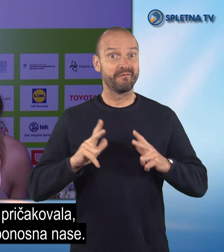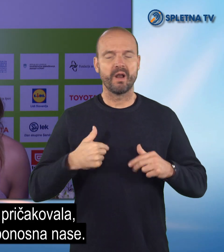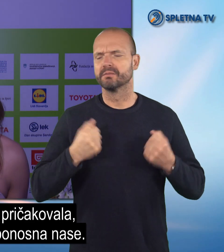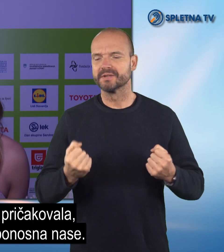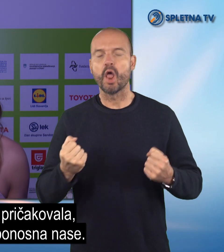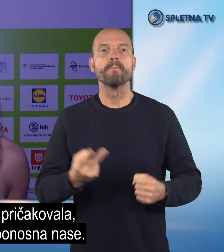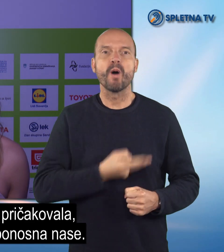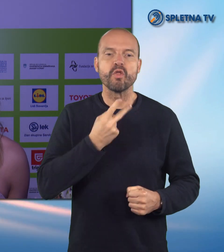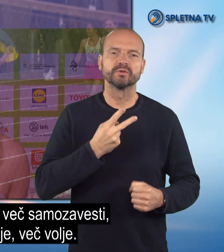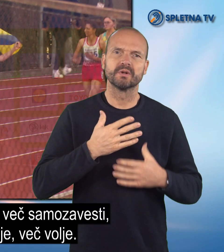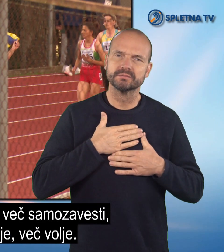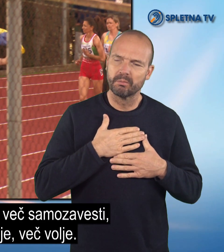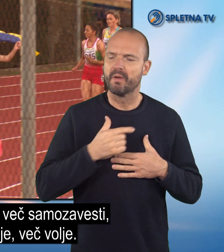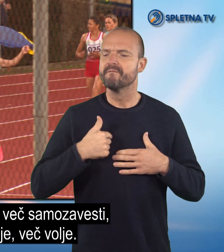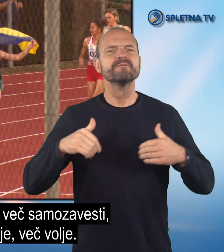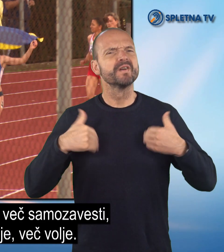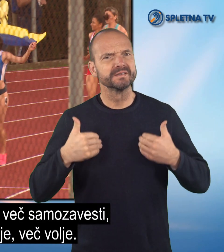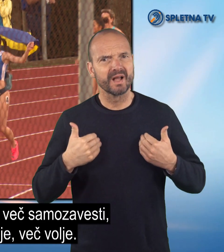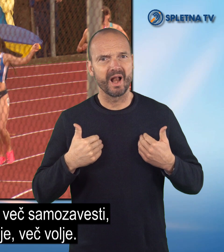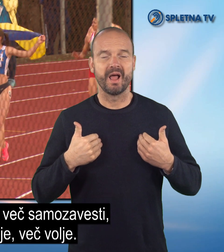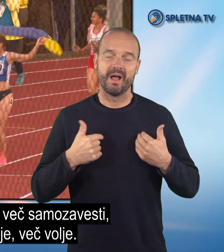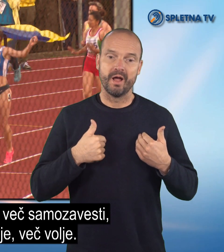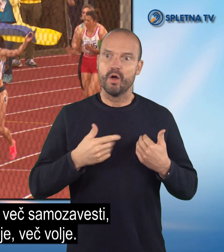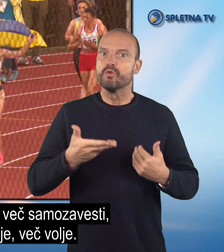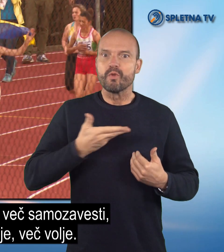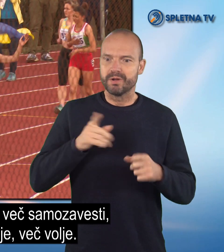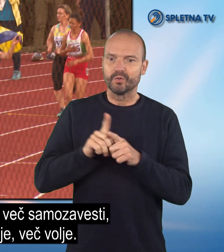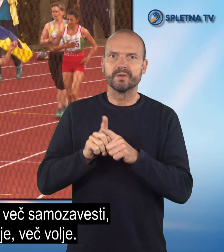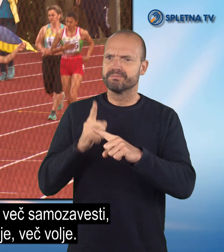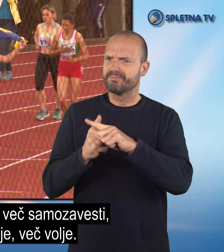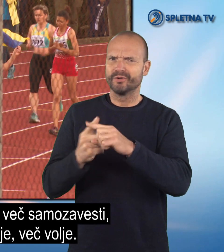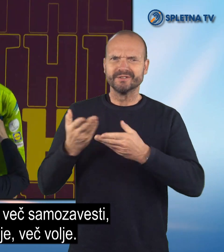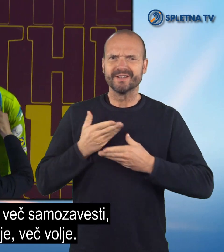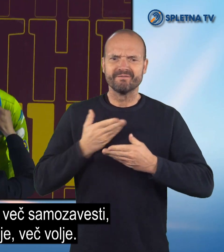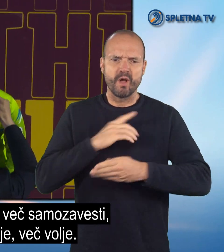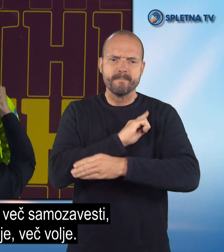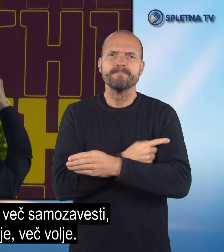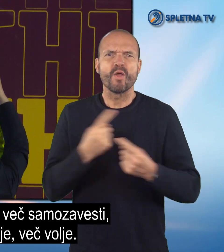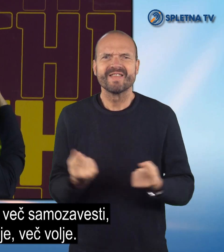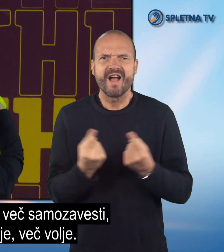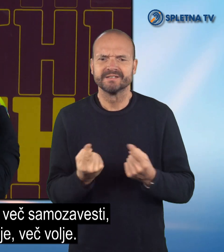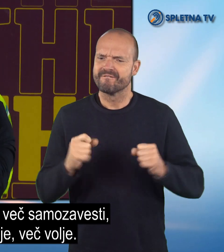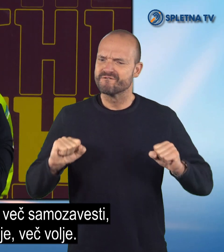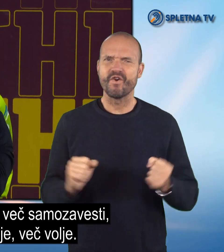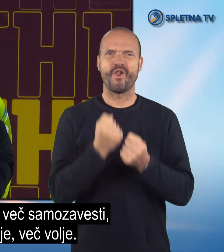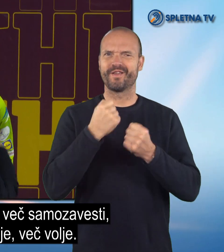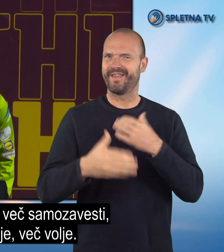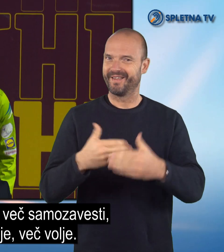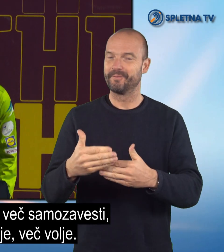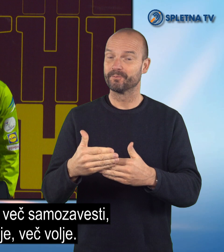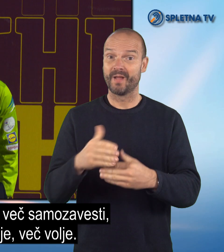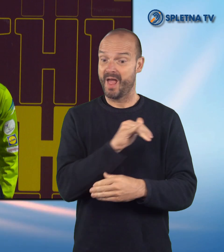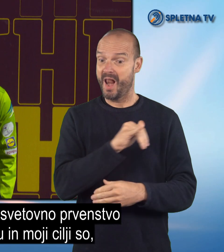pa zelo ponosna na sebe in sem vesela in zaradi tega sem tudi dobila čim več samozavesti, več motivacije, več